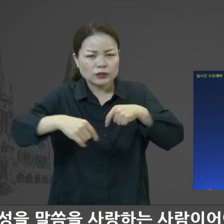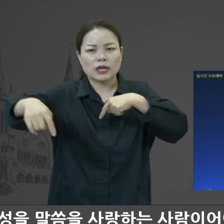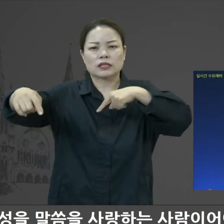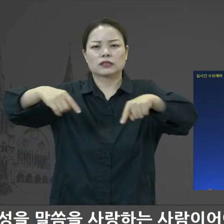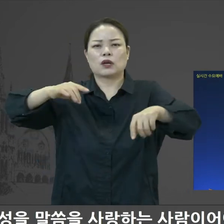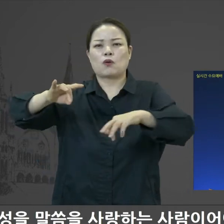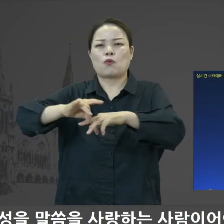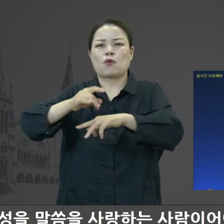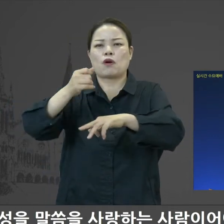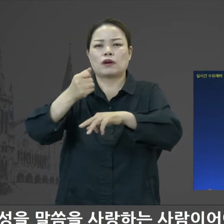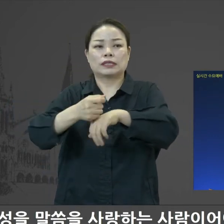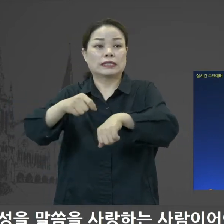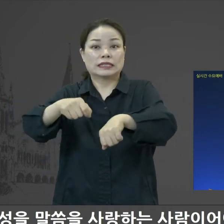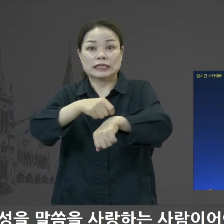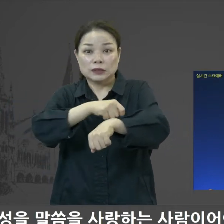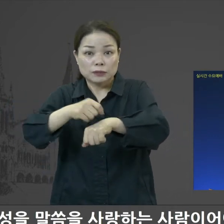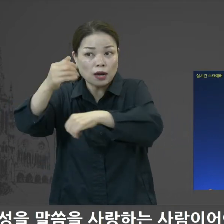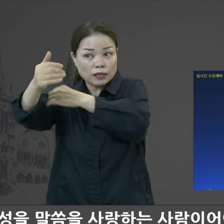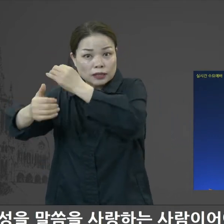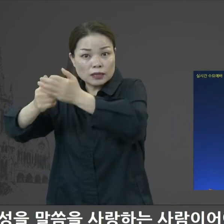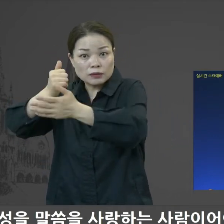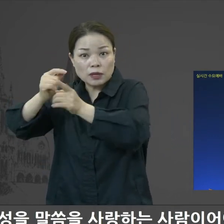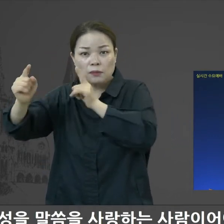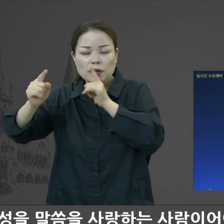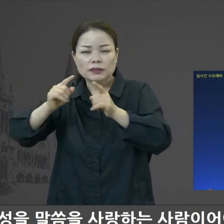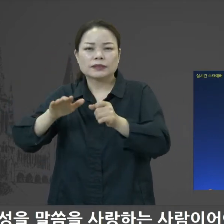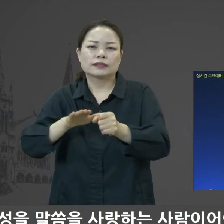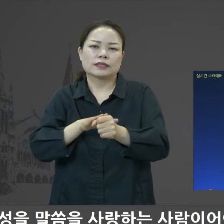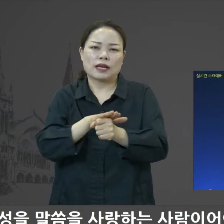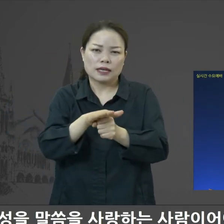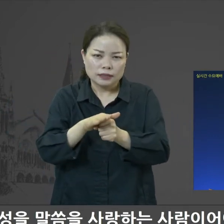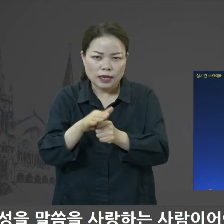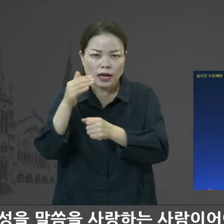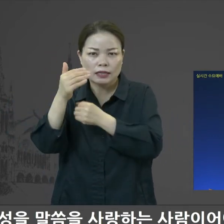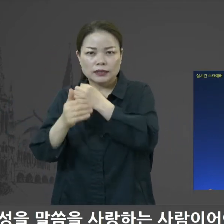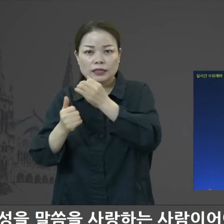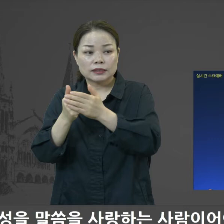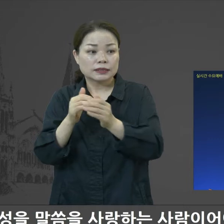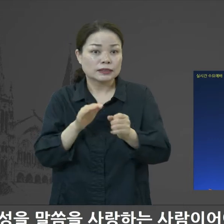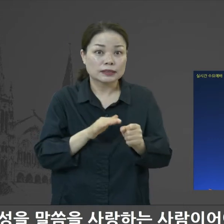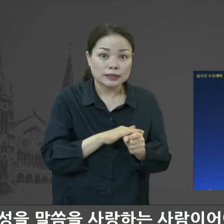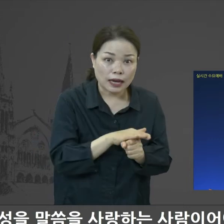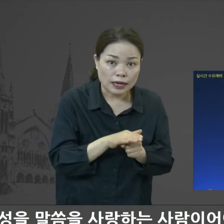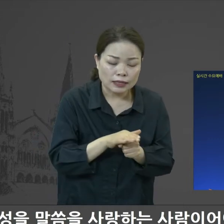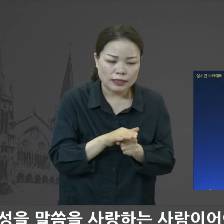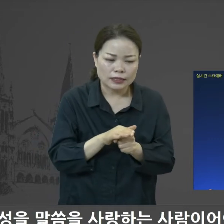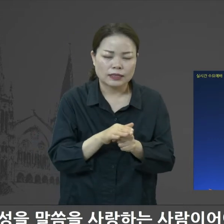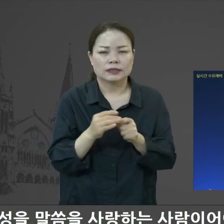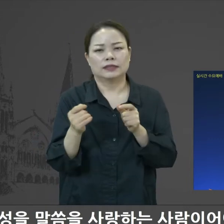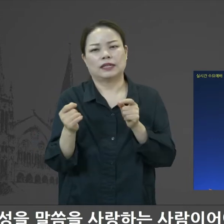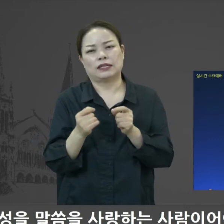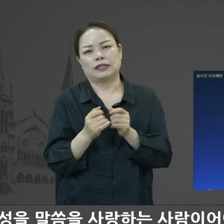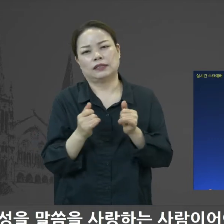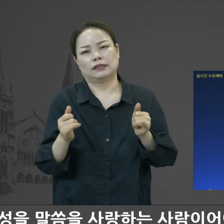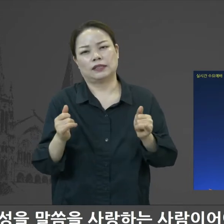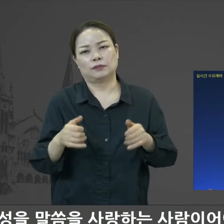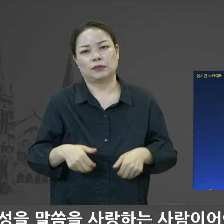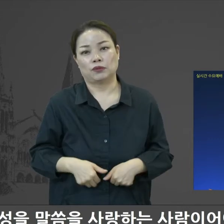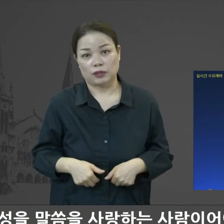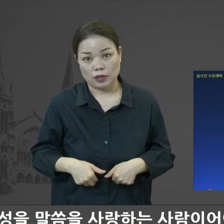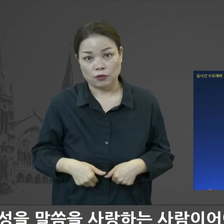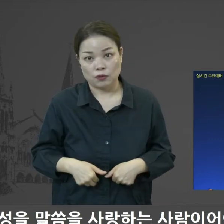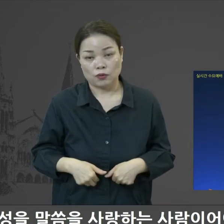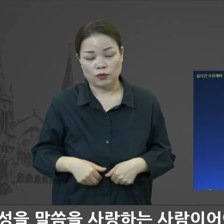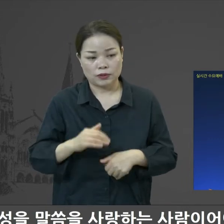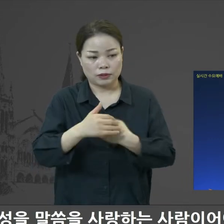되는 왕은 특별히 하나님 말씀 사랑하기를, 하나님 사랑하기를 가까이 하는 사람이어야 한다고 오늘